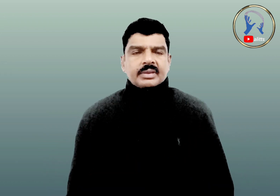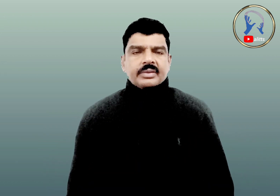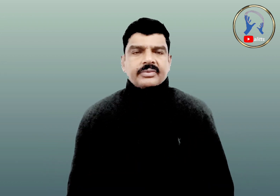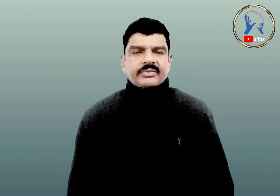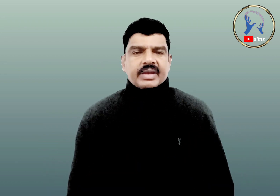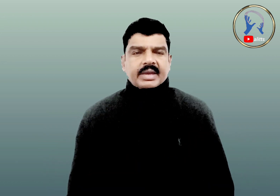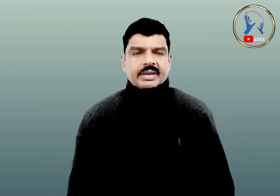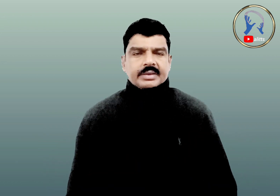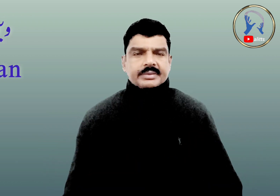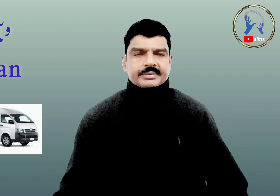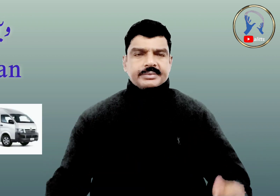वैन,